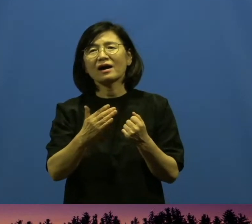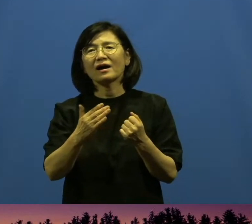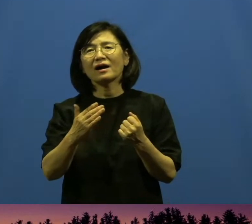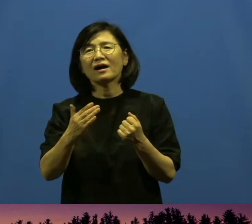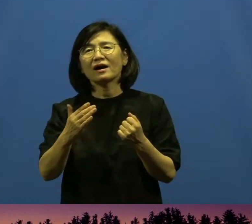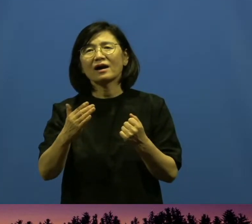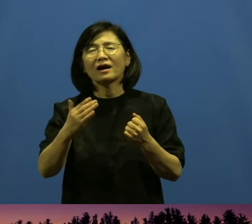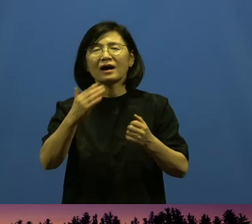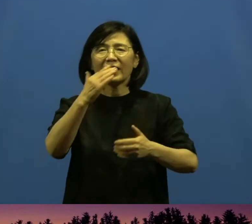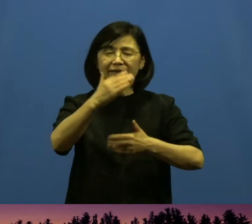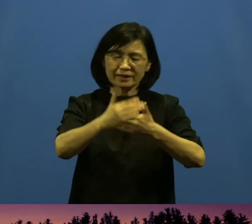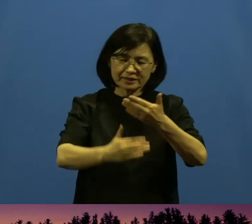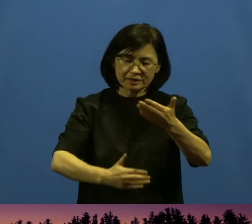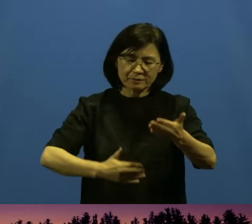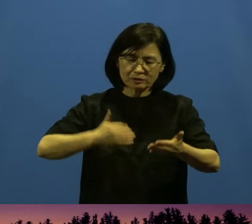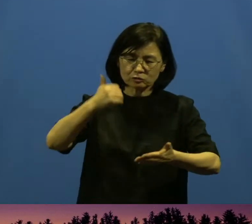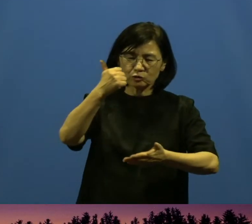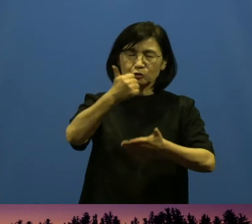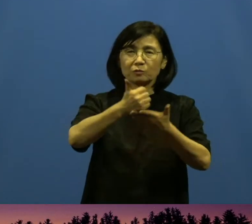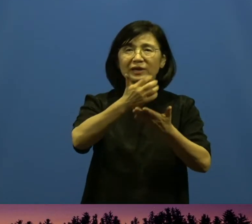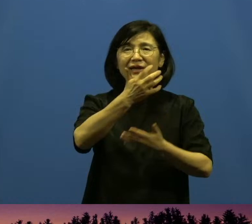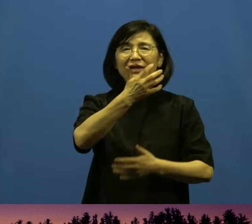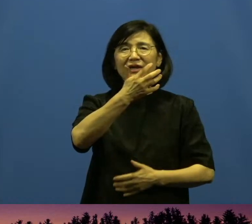되심이라. 하나님의